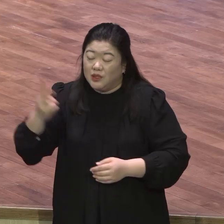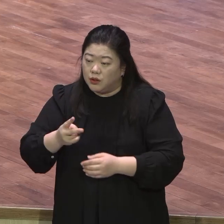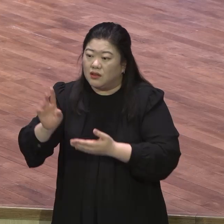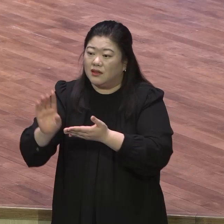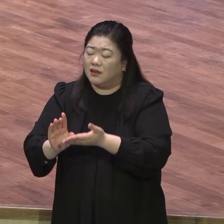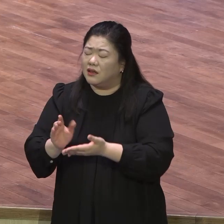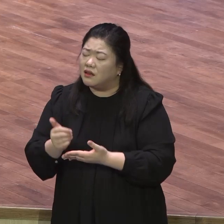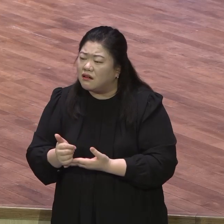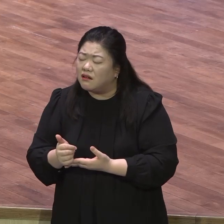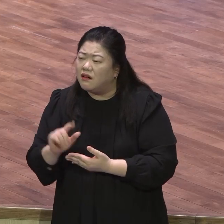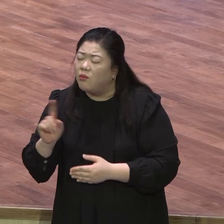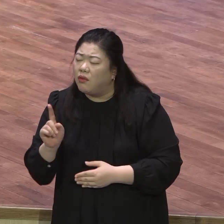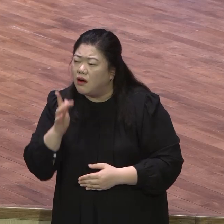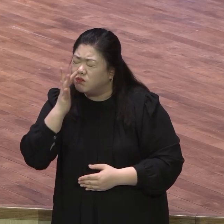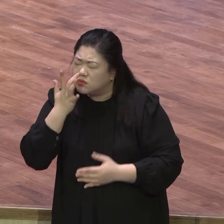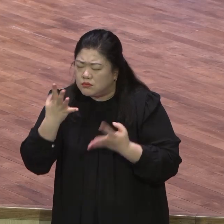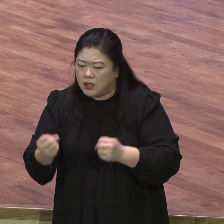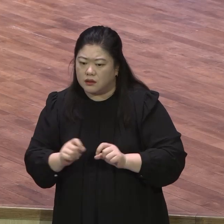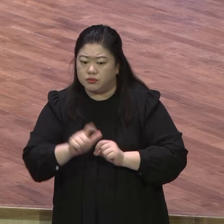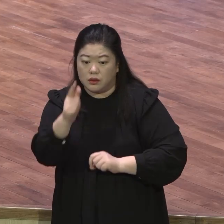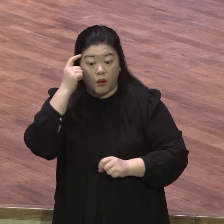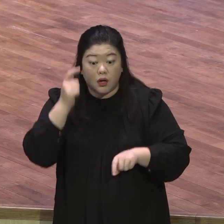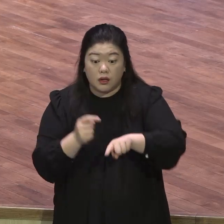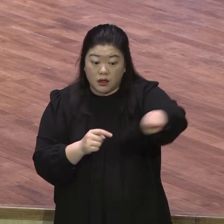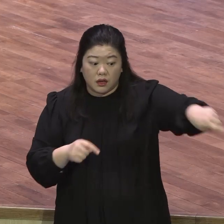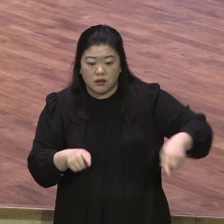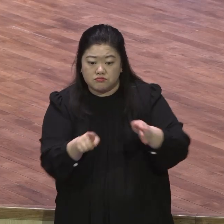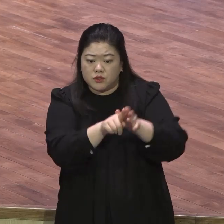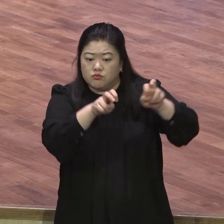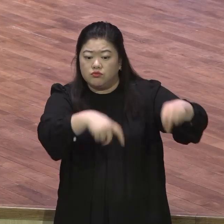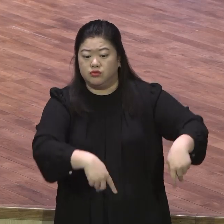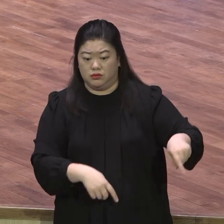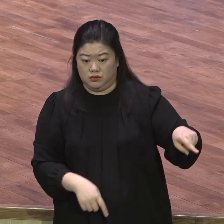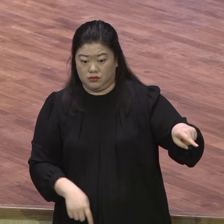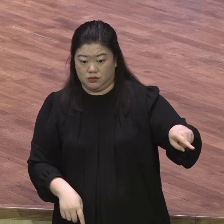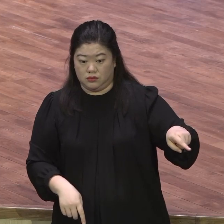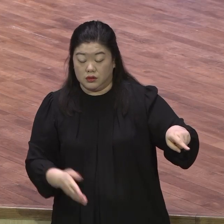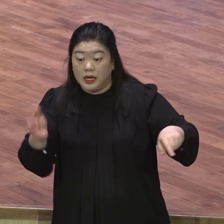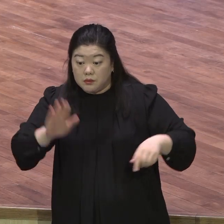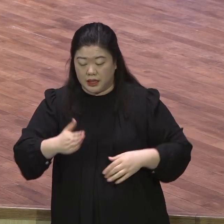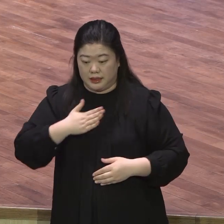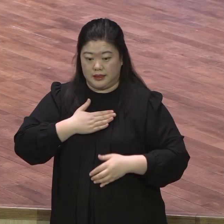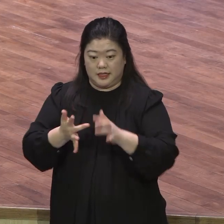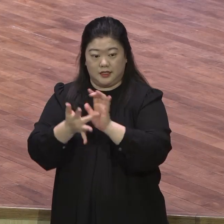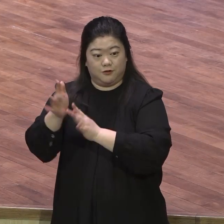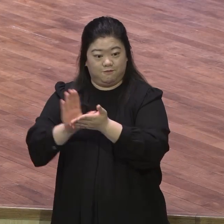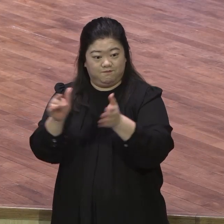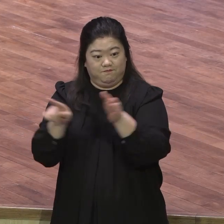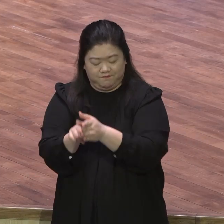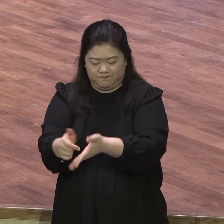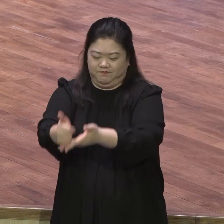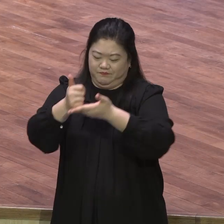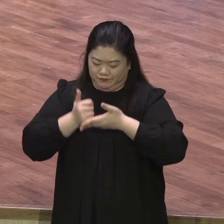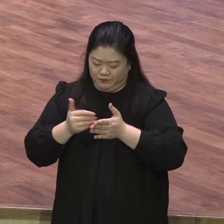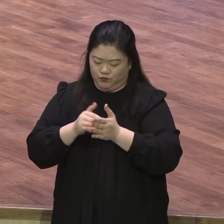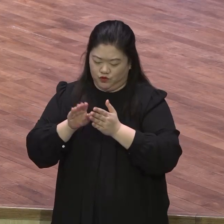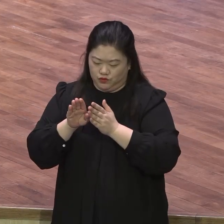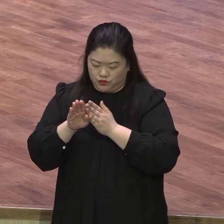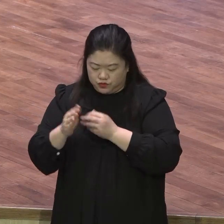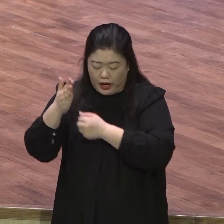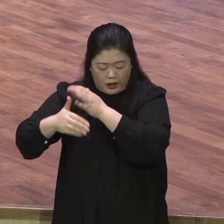이 쉬운 말을. 그래서 왜 그러냐. 여러분 속에는 성령이 계시고 그들에게는 없기 때문에 그래요. 그래서